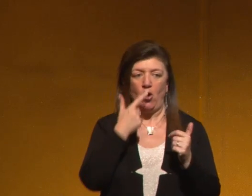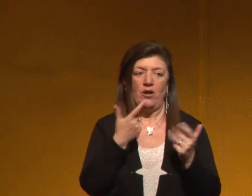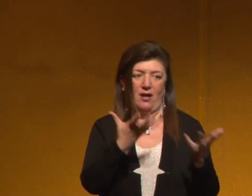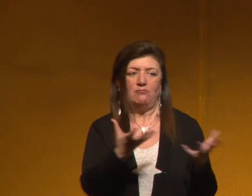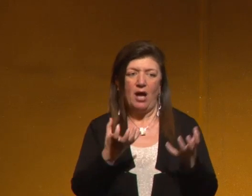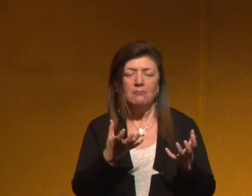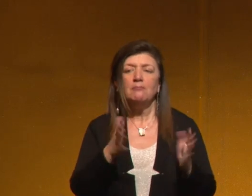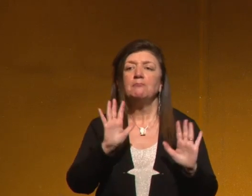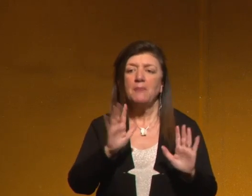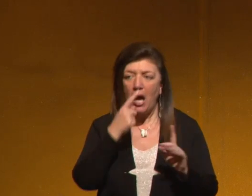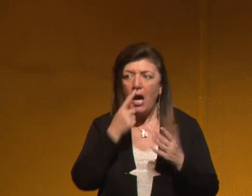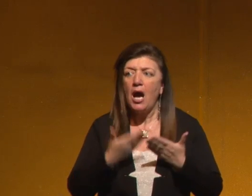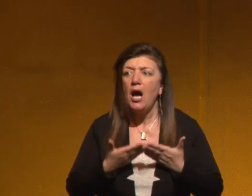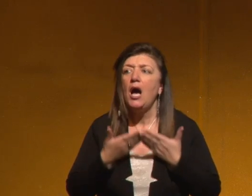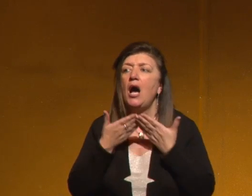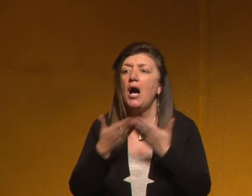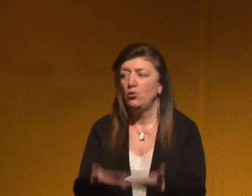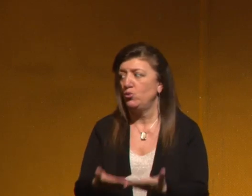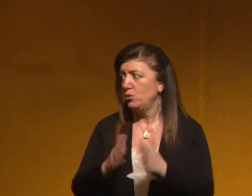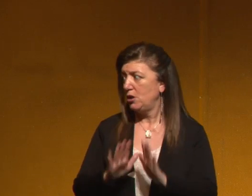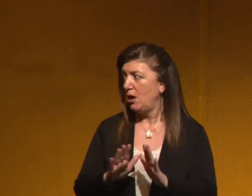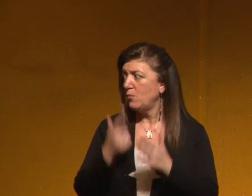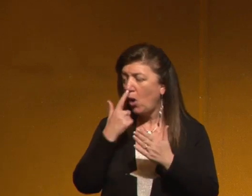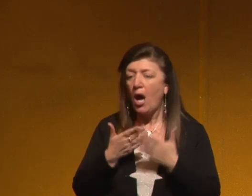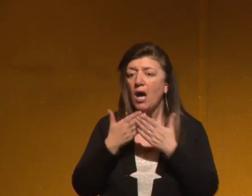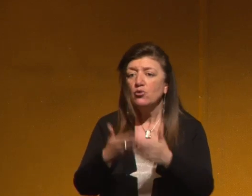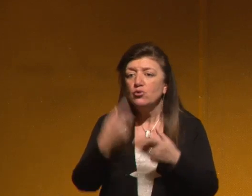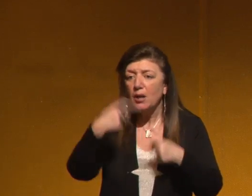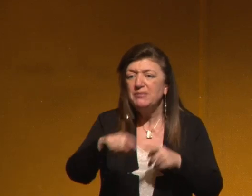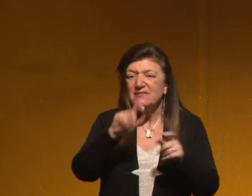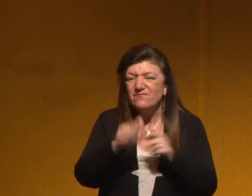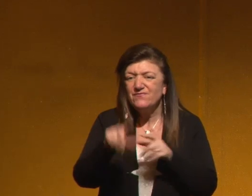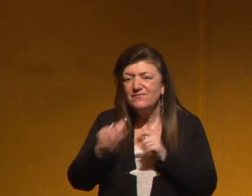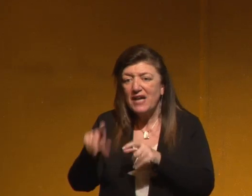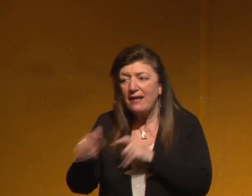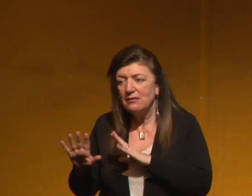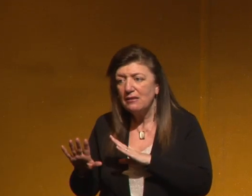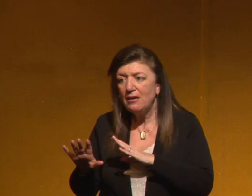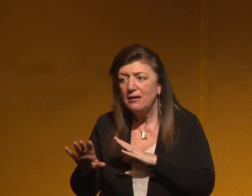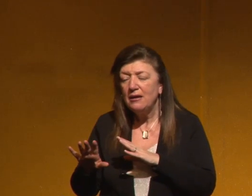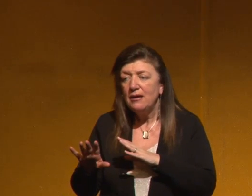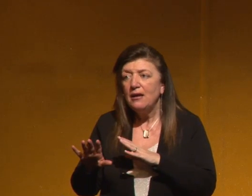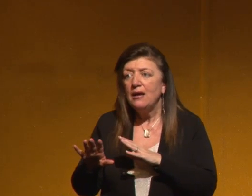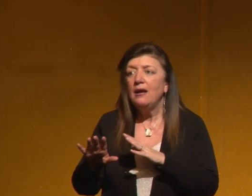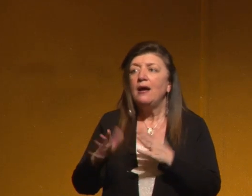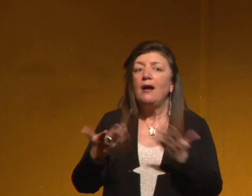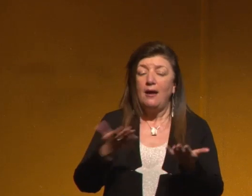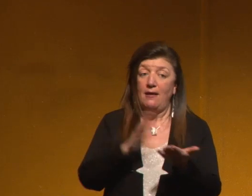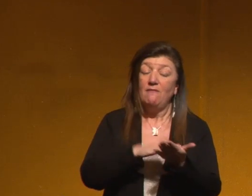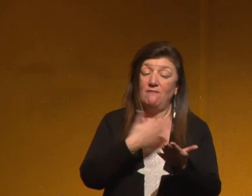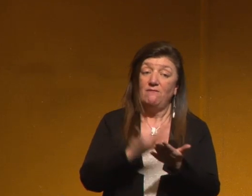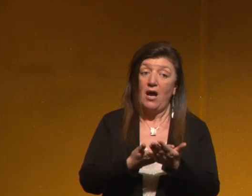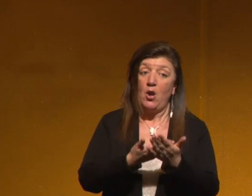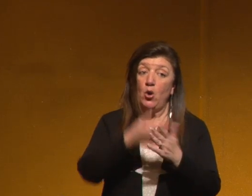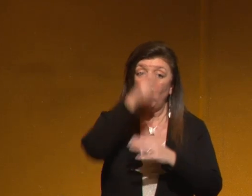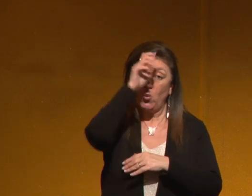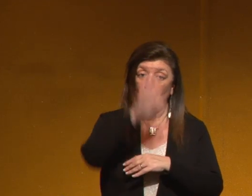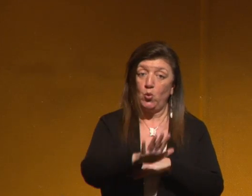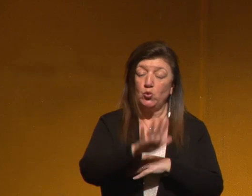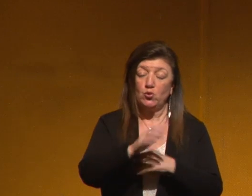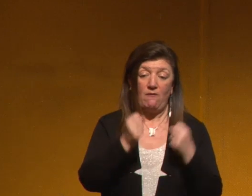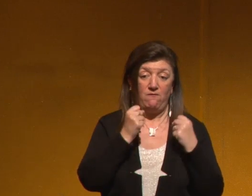quello che è perciò che vende e anche anche un prevalente valore compra le somma penso che su questo si